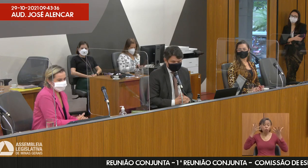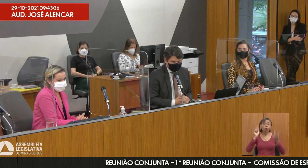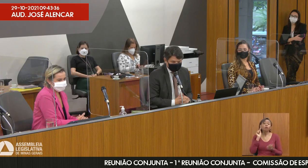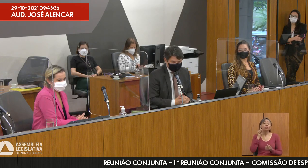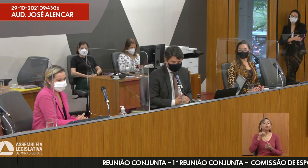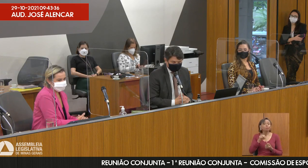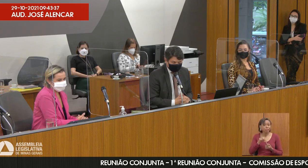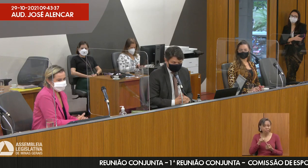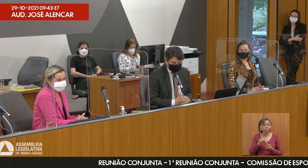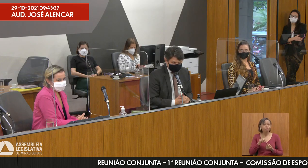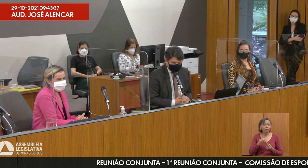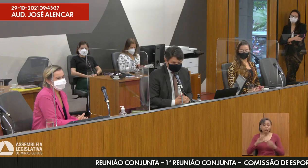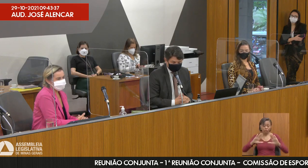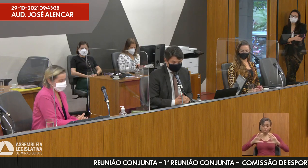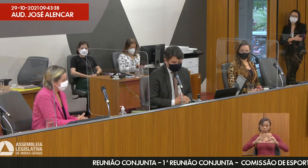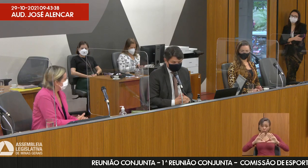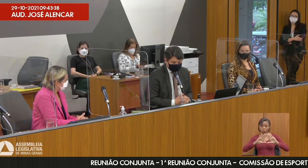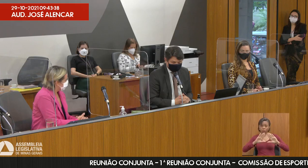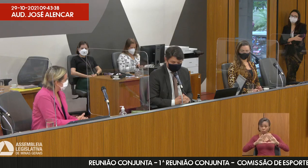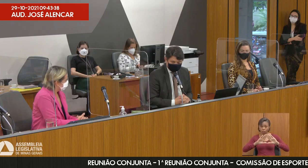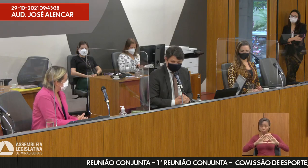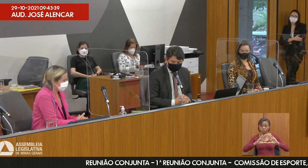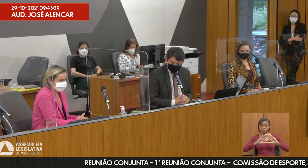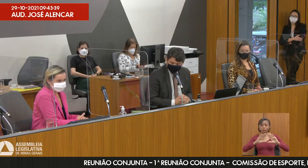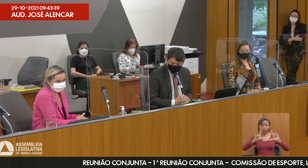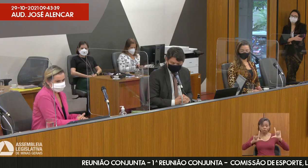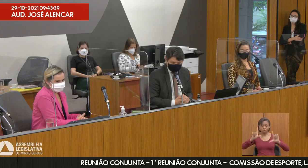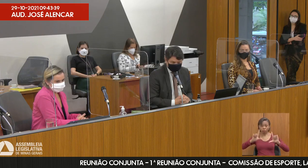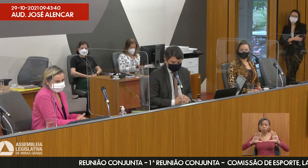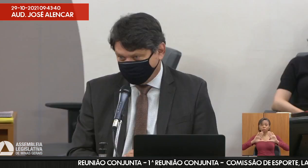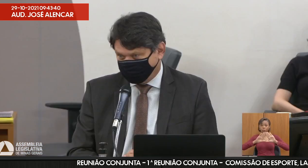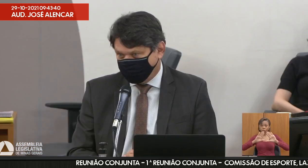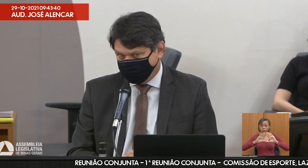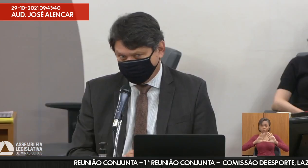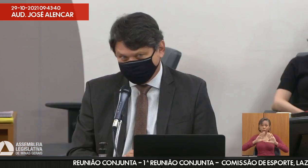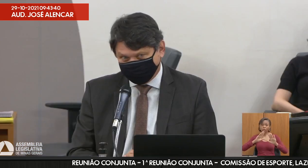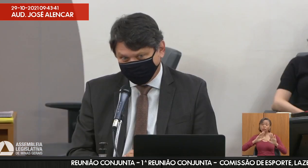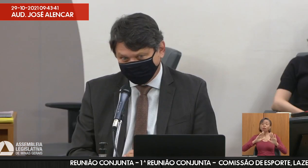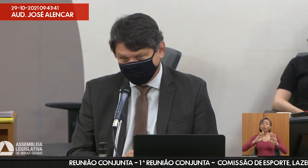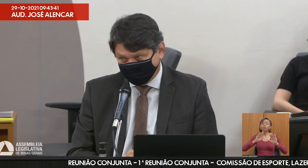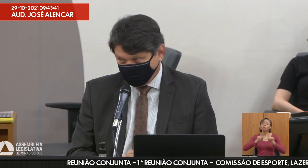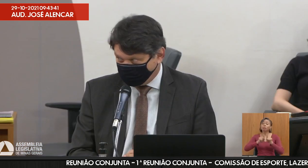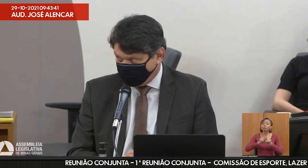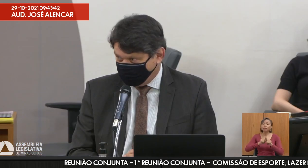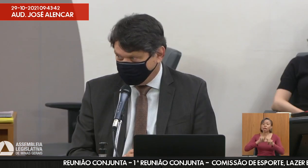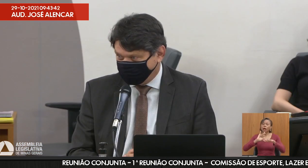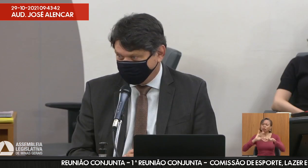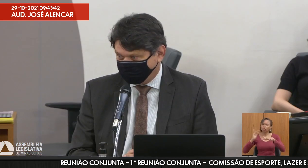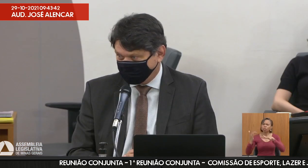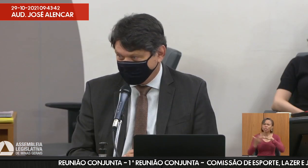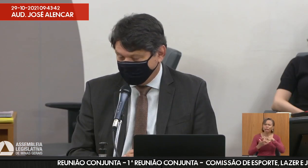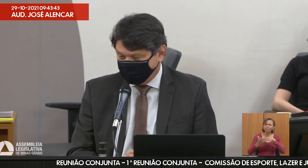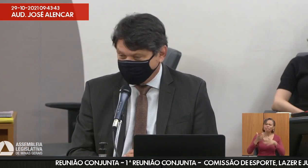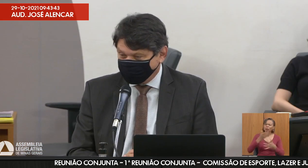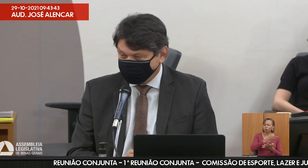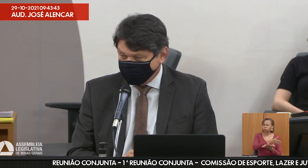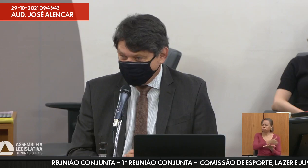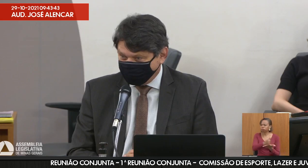A Assembleia de Minas, a TV Assembleia, tem uma capilaridade, as redes sociais muito grande, e fazer chegar para